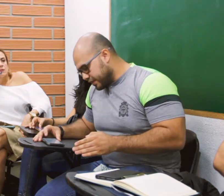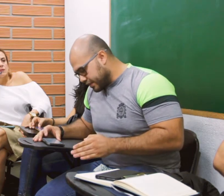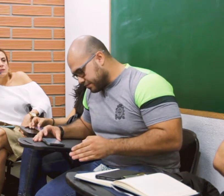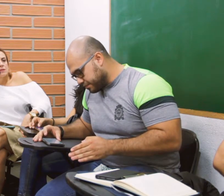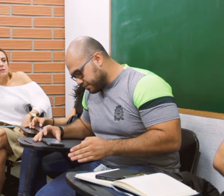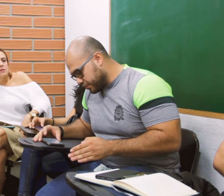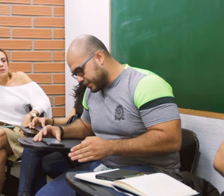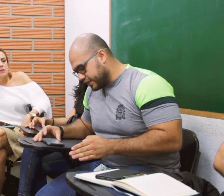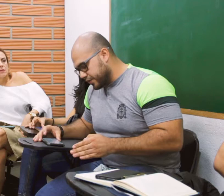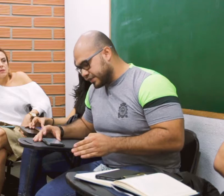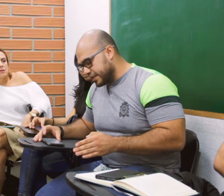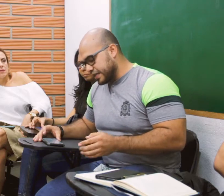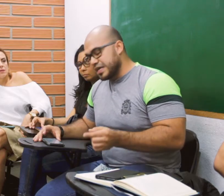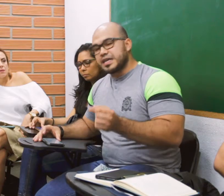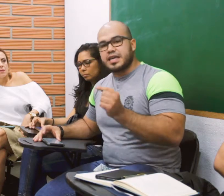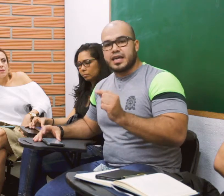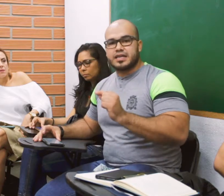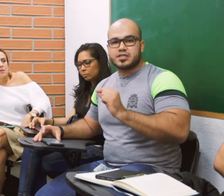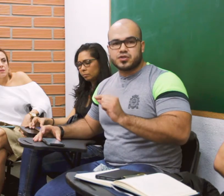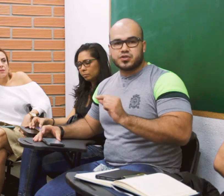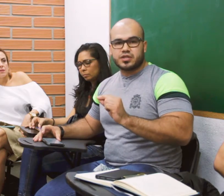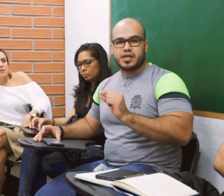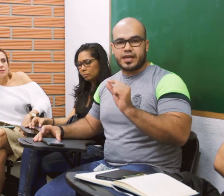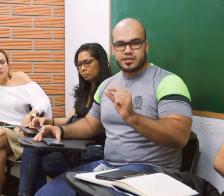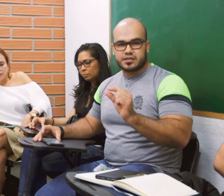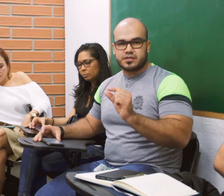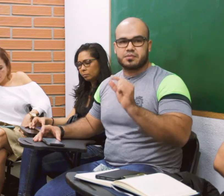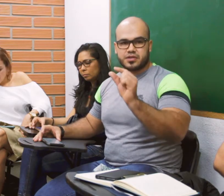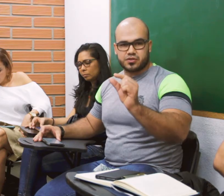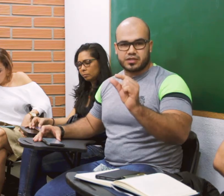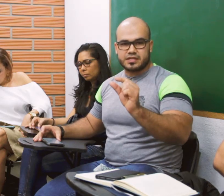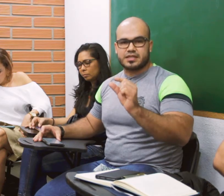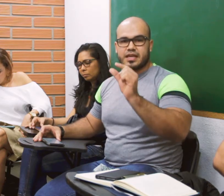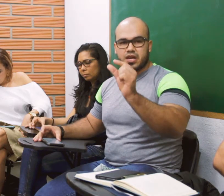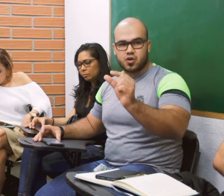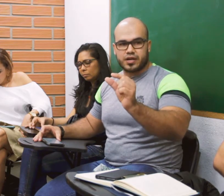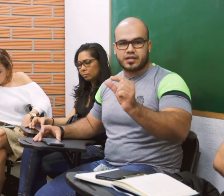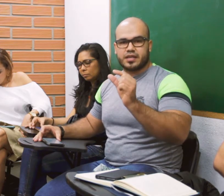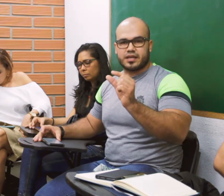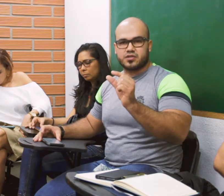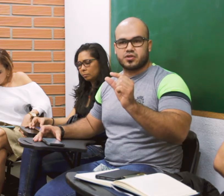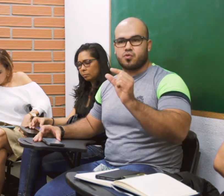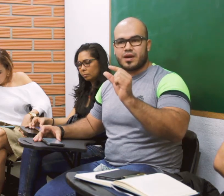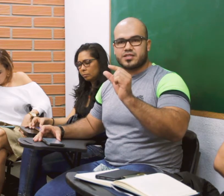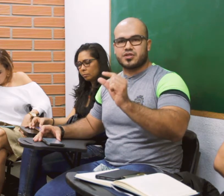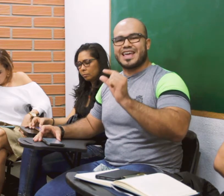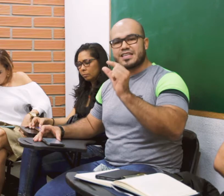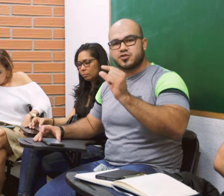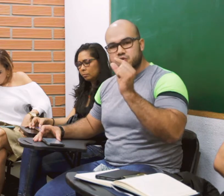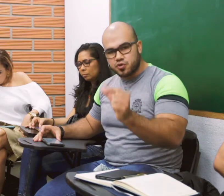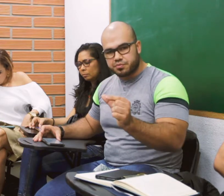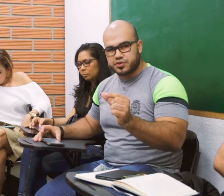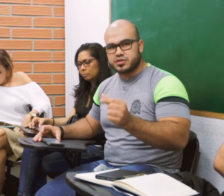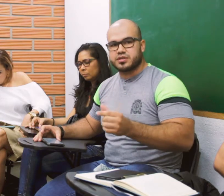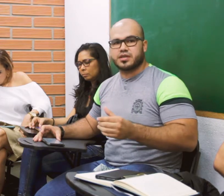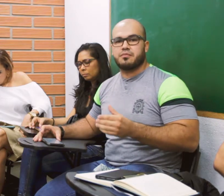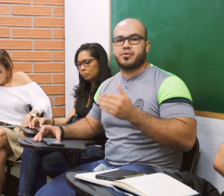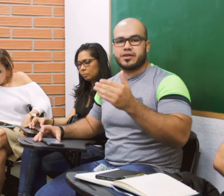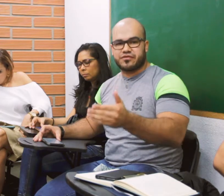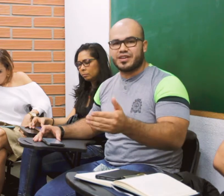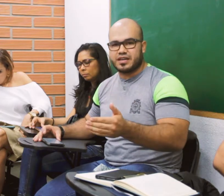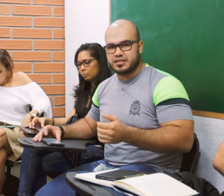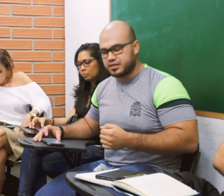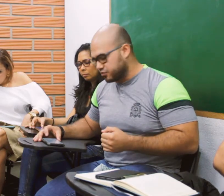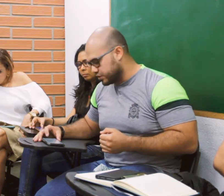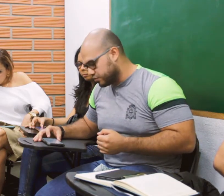misma manera poder revisar quiénes son esas personas que logran, cuáles son esos grupos que